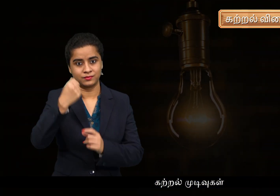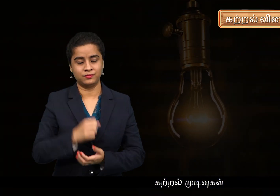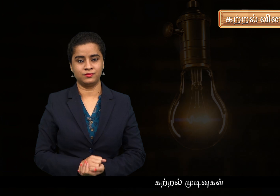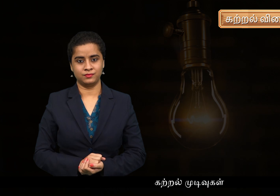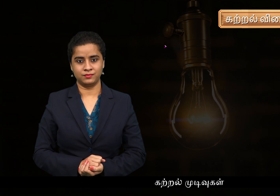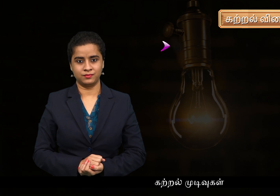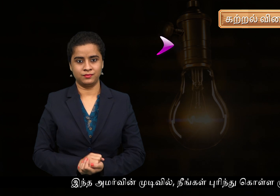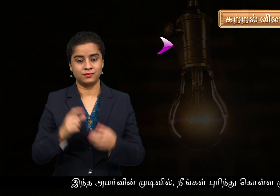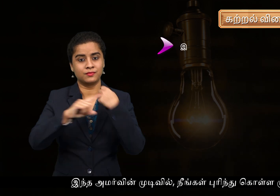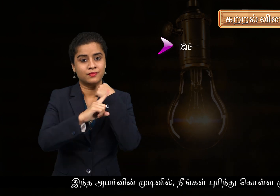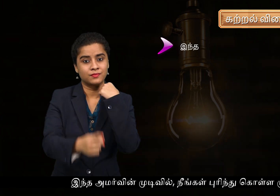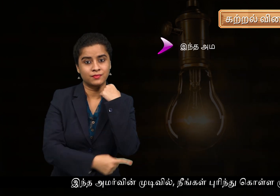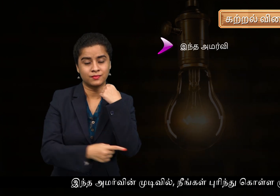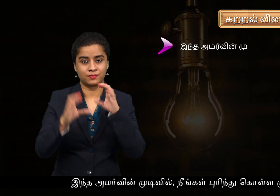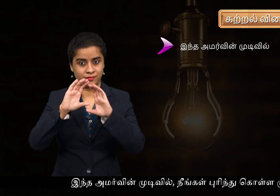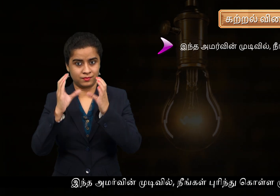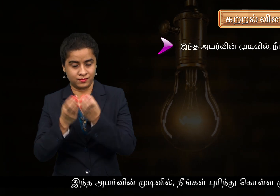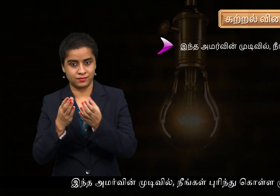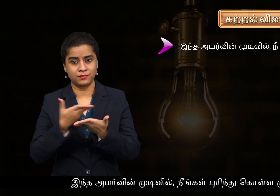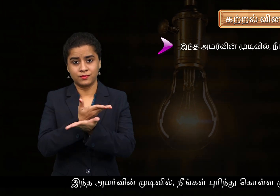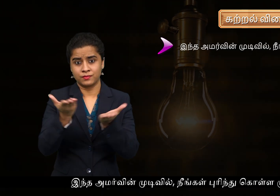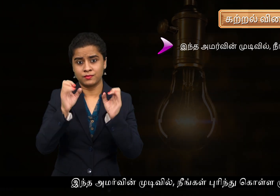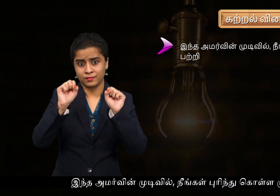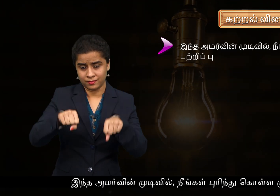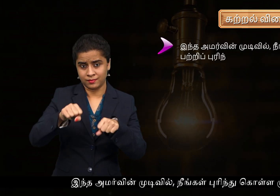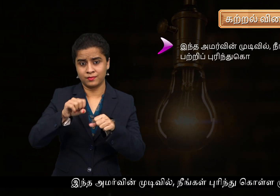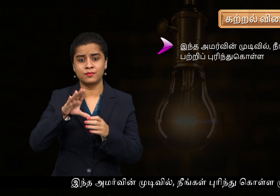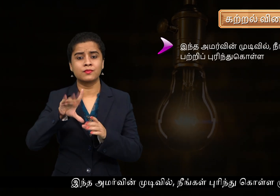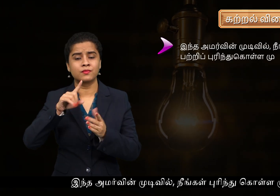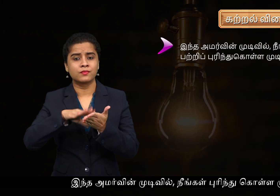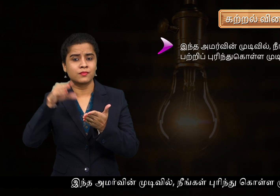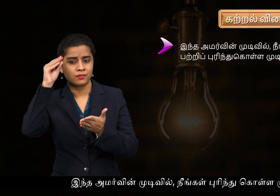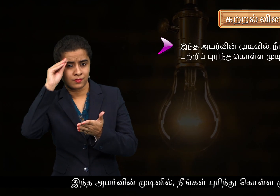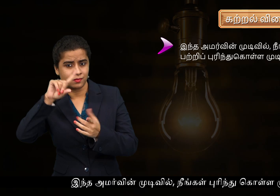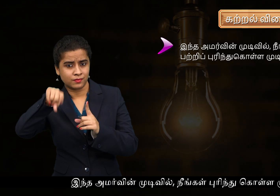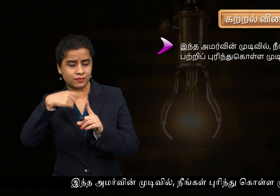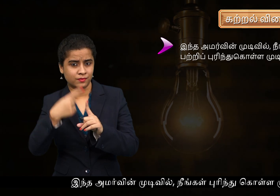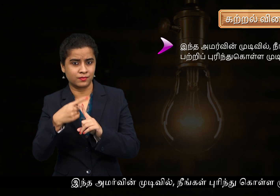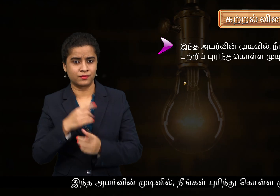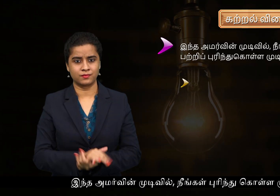கற்றுக்கொள்வீர்கள். இந்த அமர்வின் முடிவில் நீங்கள் புரிந்து கொள்ள முடியும்: